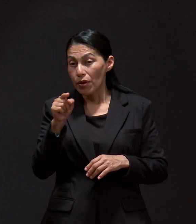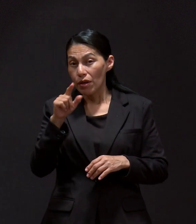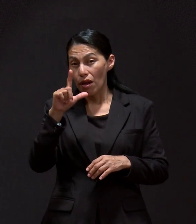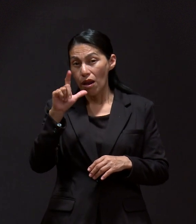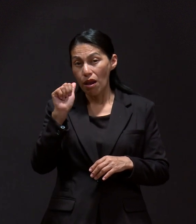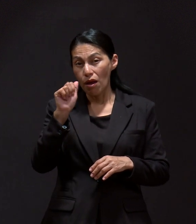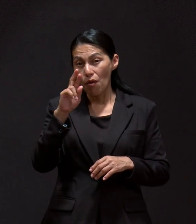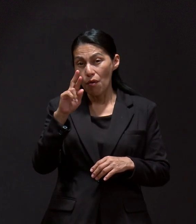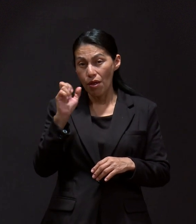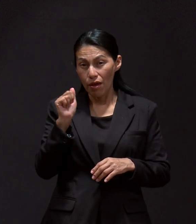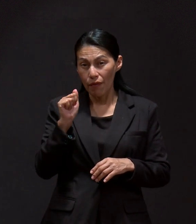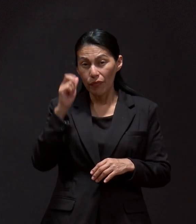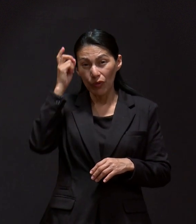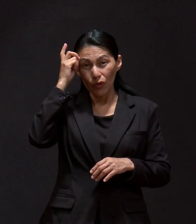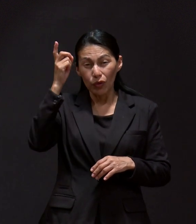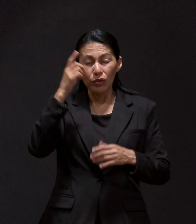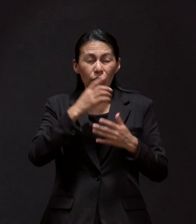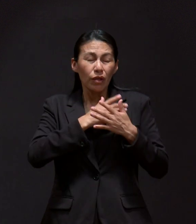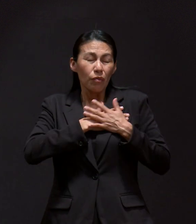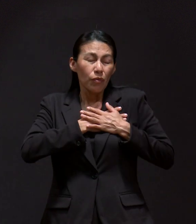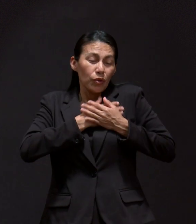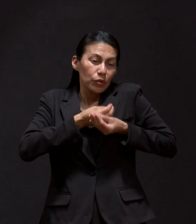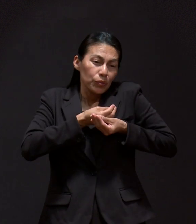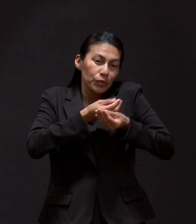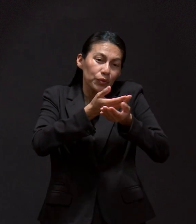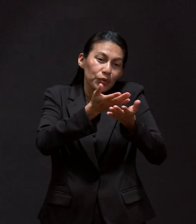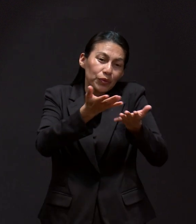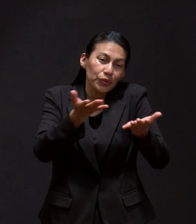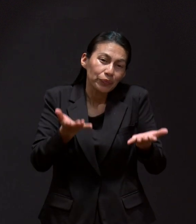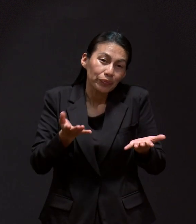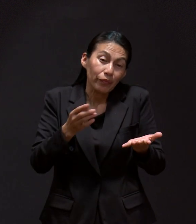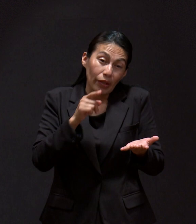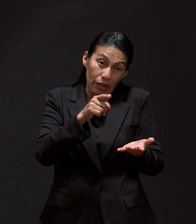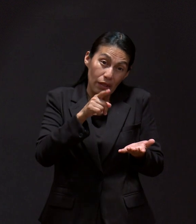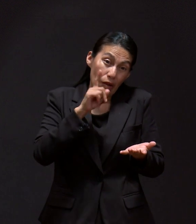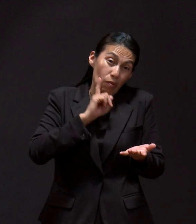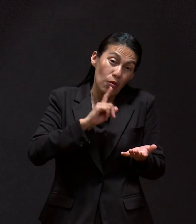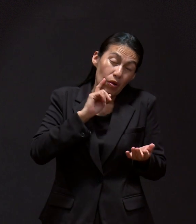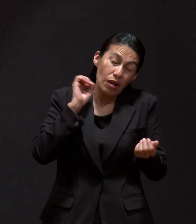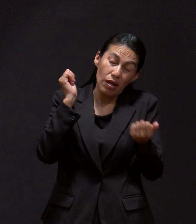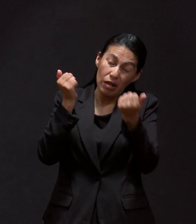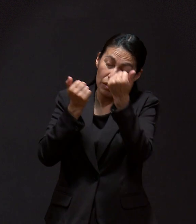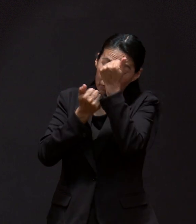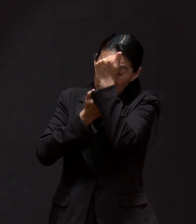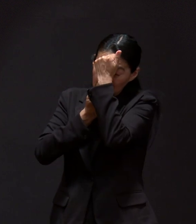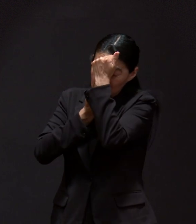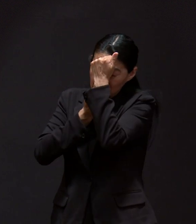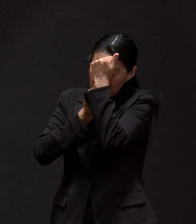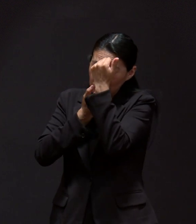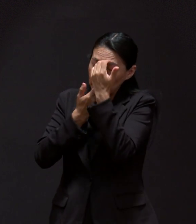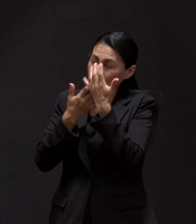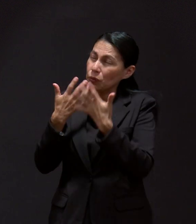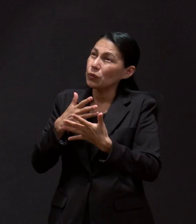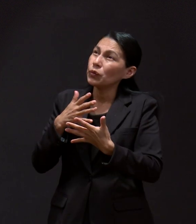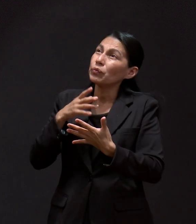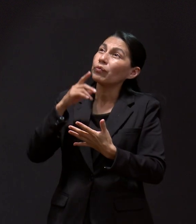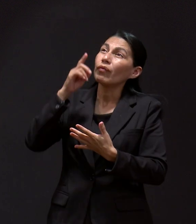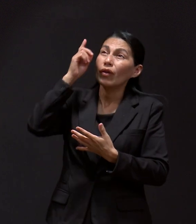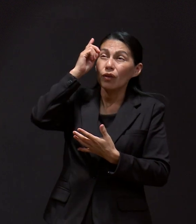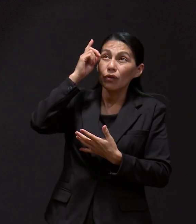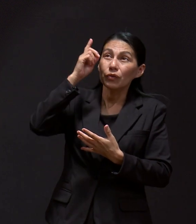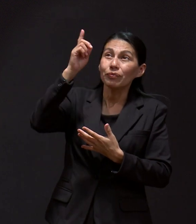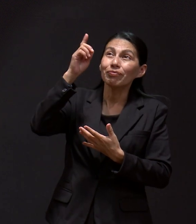dios manifieste su gloria y su amor en ella y que ella pueda arrepentirse buscar a dios de todo